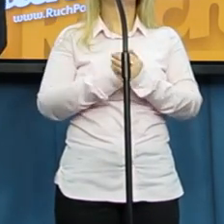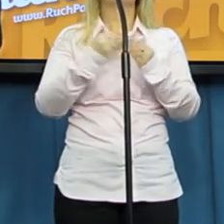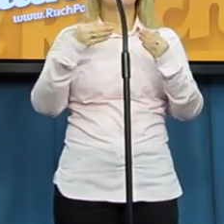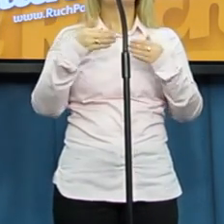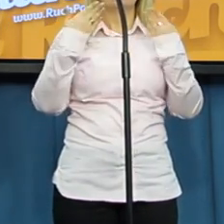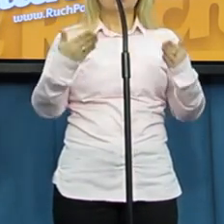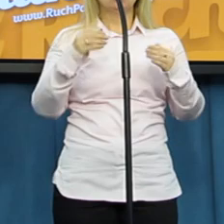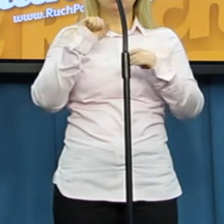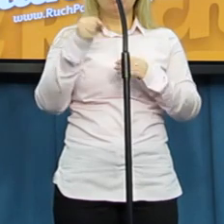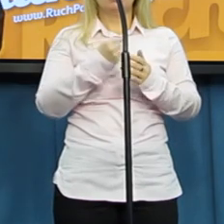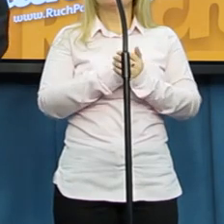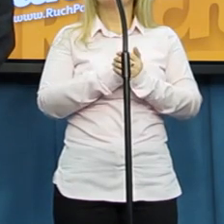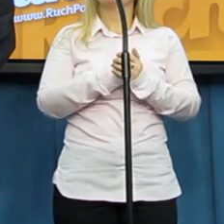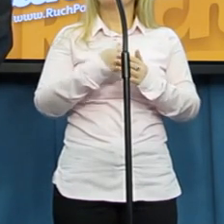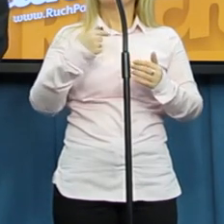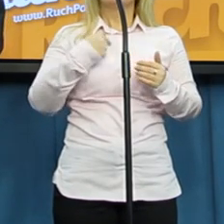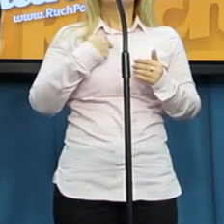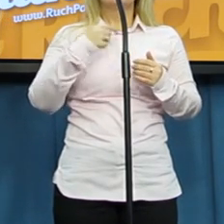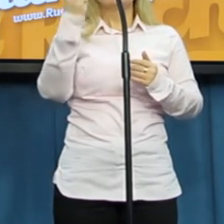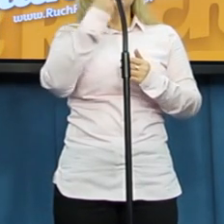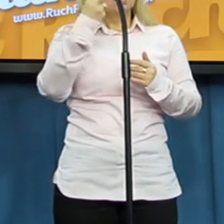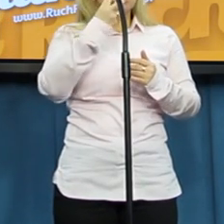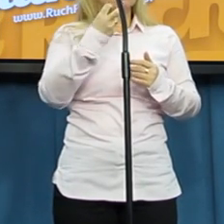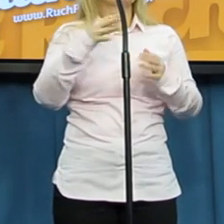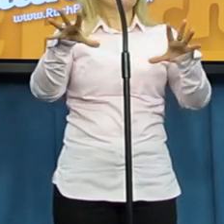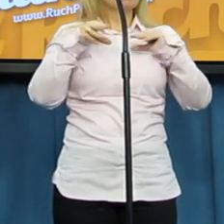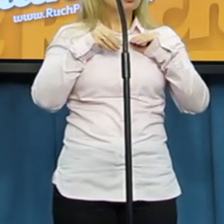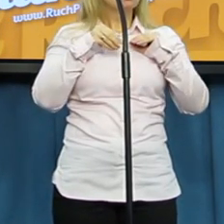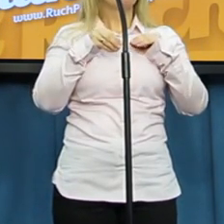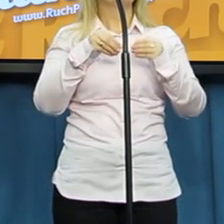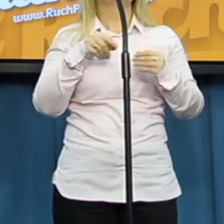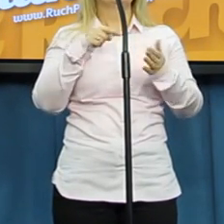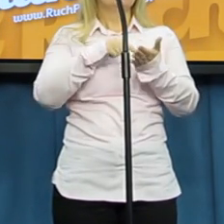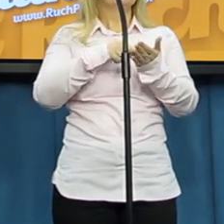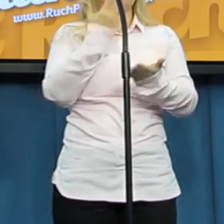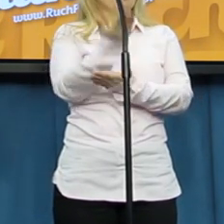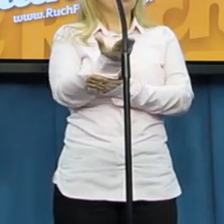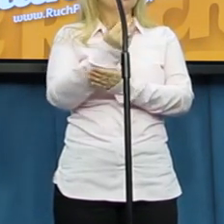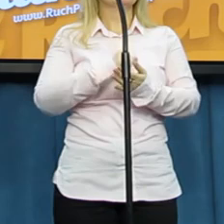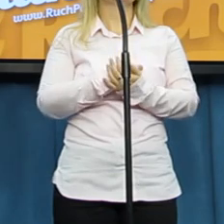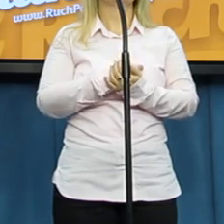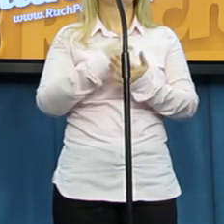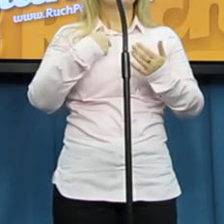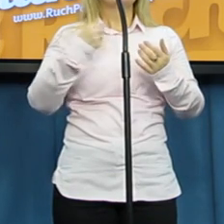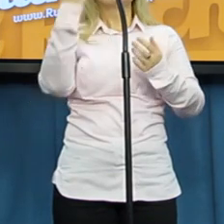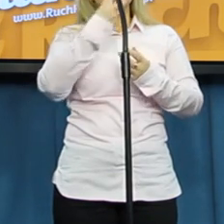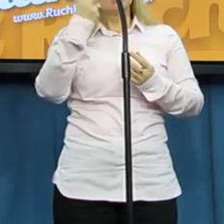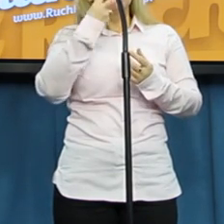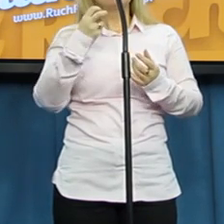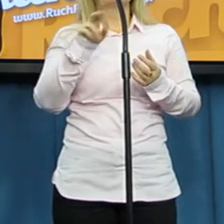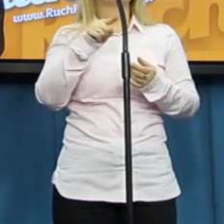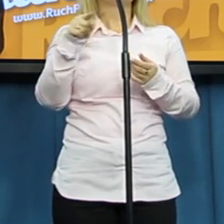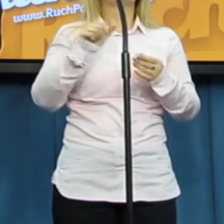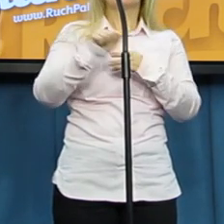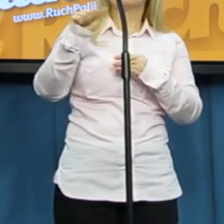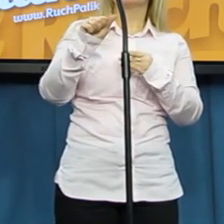bardzo. Proszę Państwa, ja z zainteresowaniem przyjąłem tą propozycję, z zainteresowaniem, które